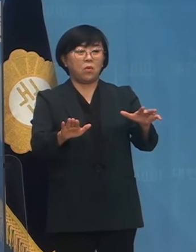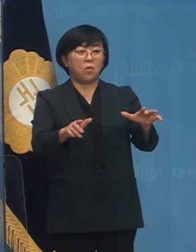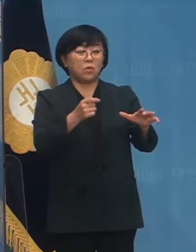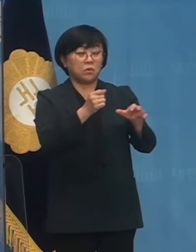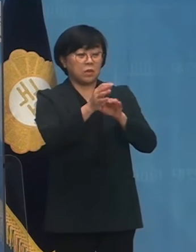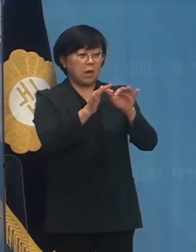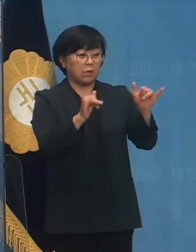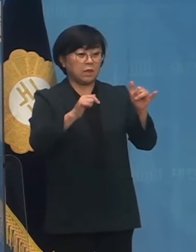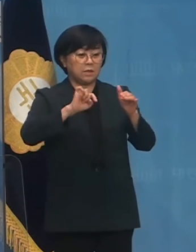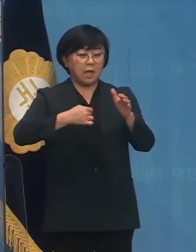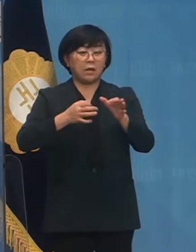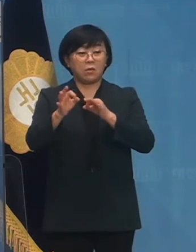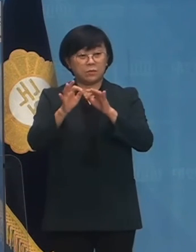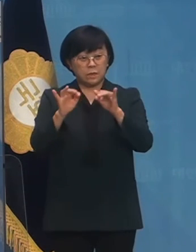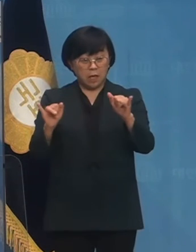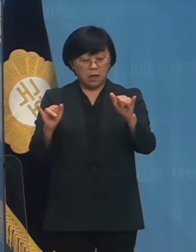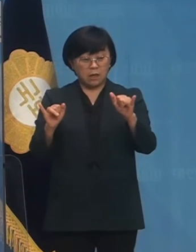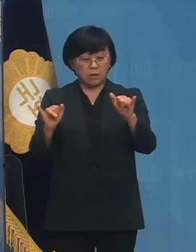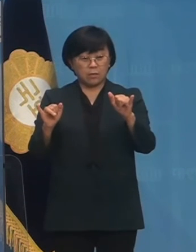소상공인 자영업자